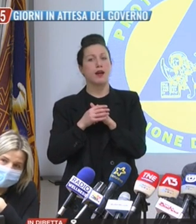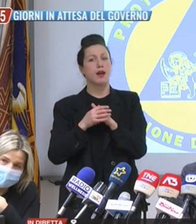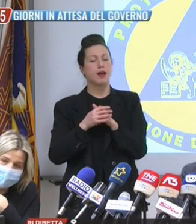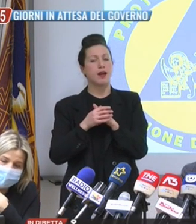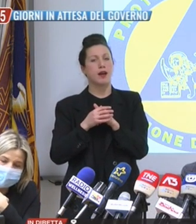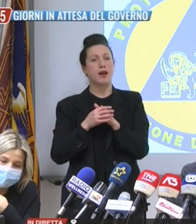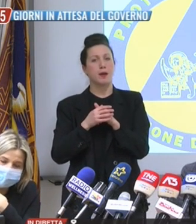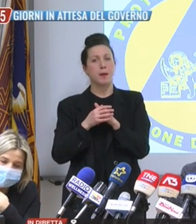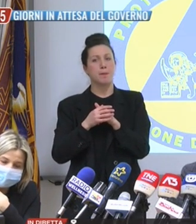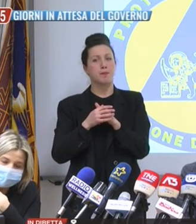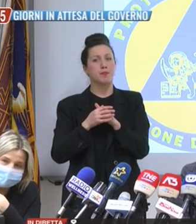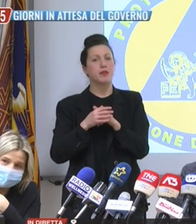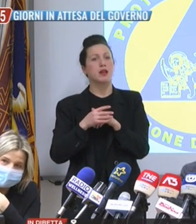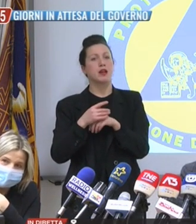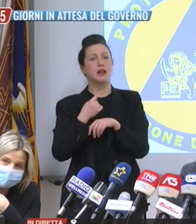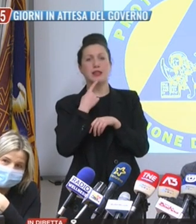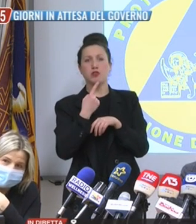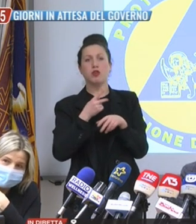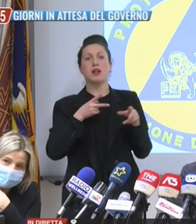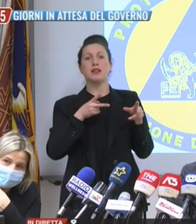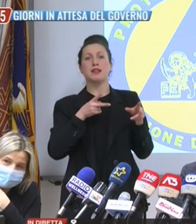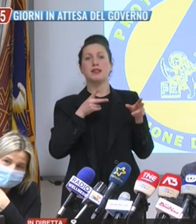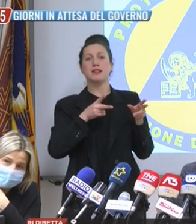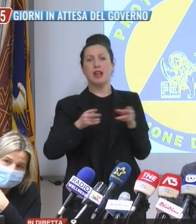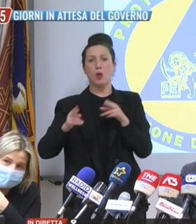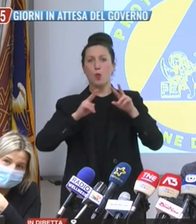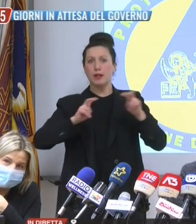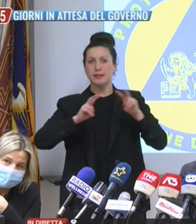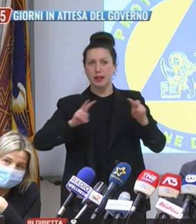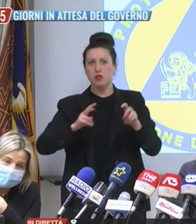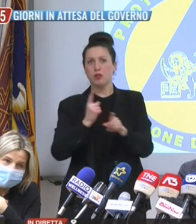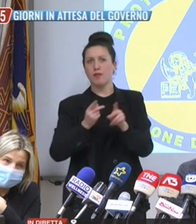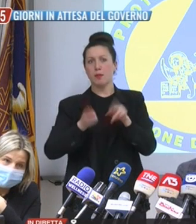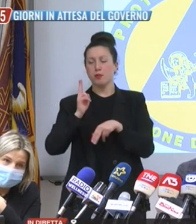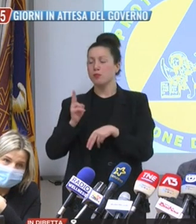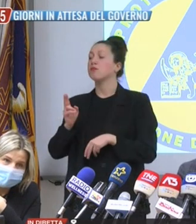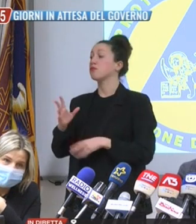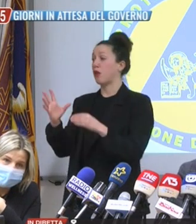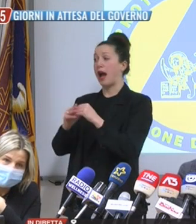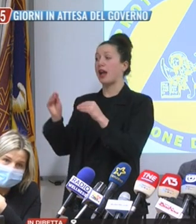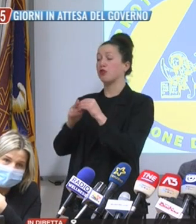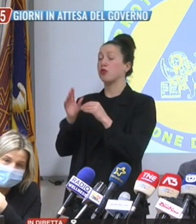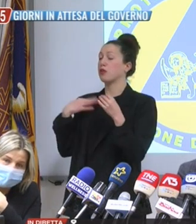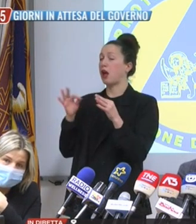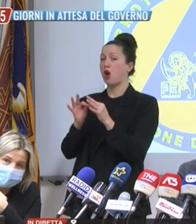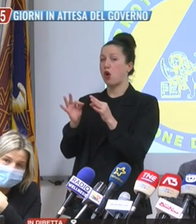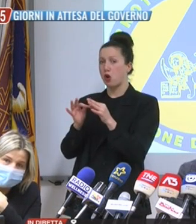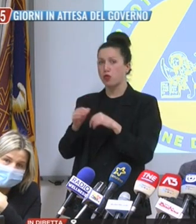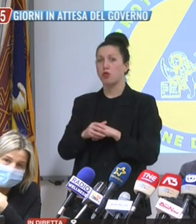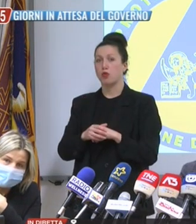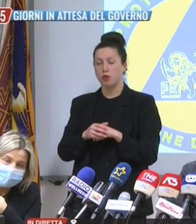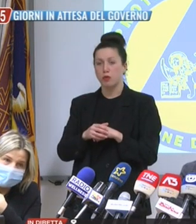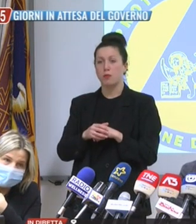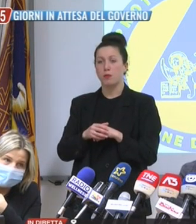più sequenziazioni. Ha ragione? Ha notizie per quanto riguarda le nostre varianti o quelle che sta